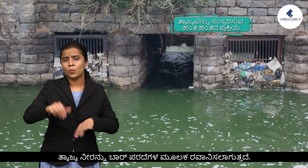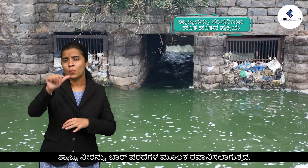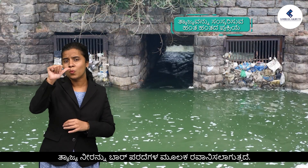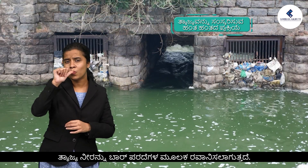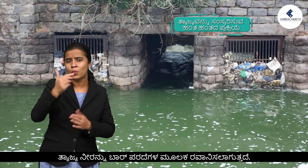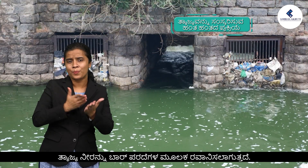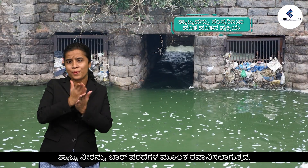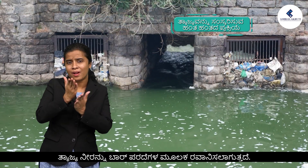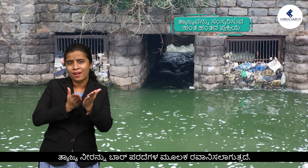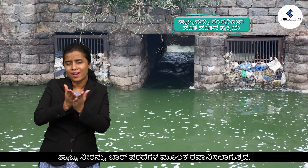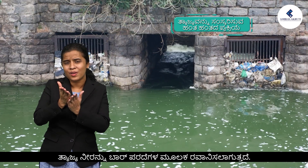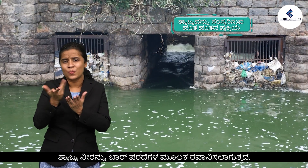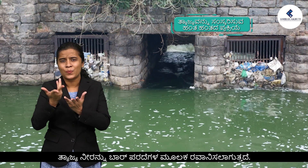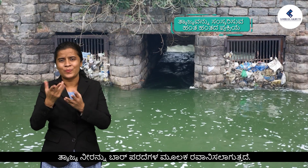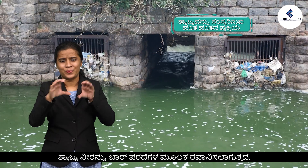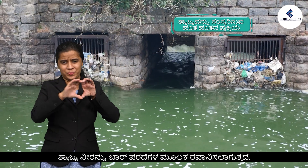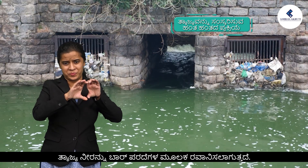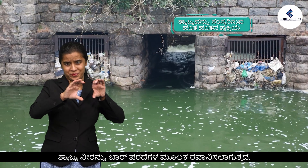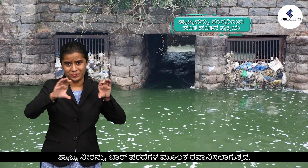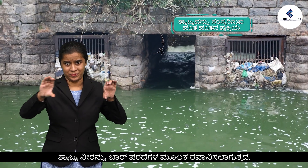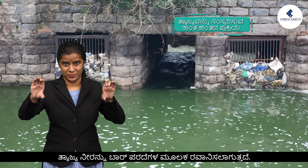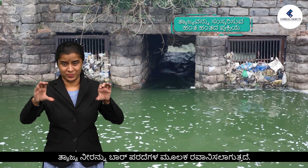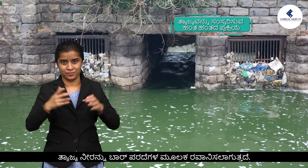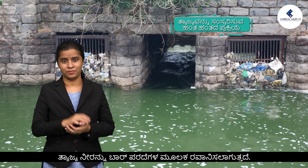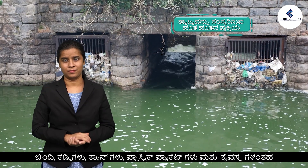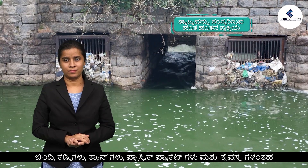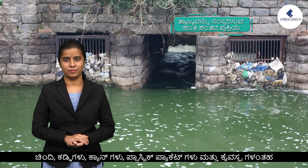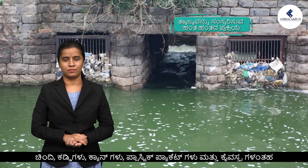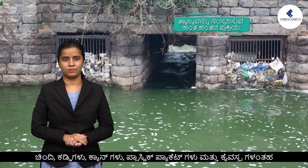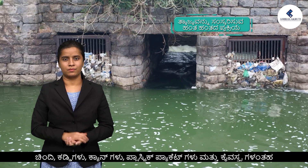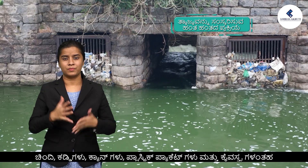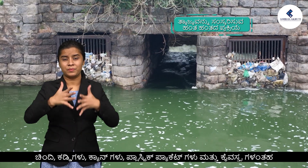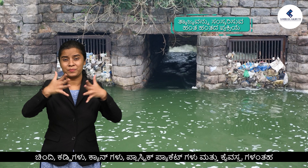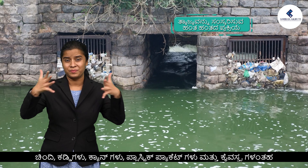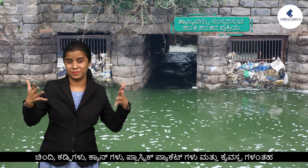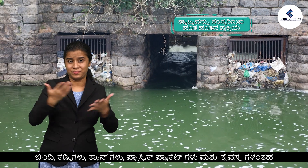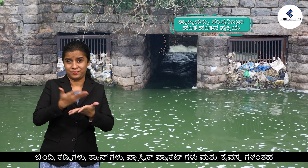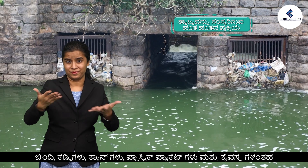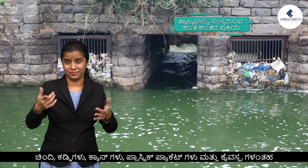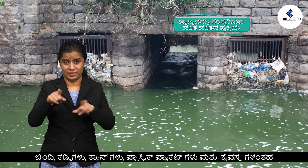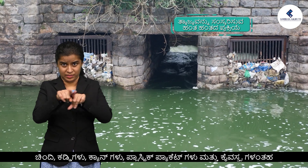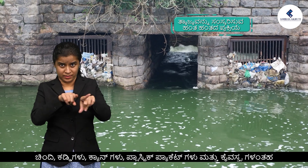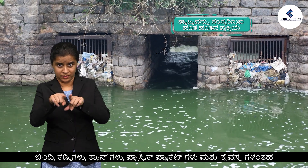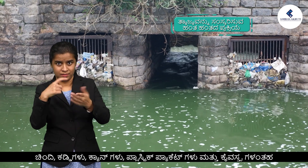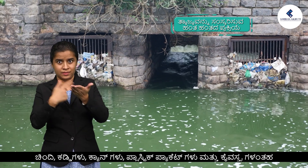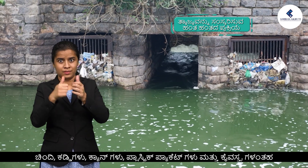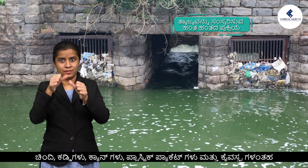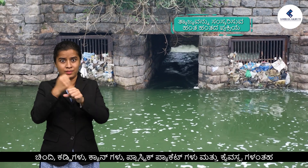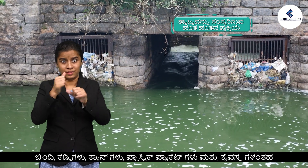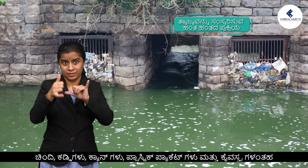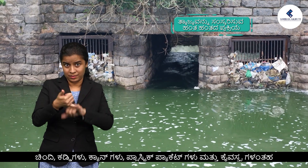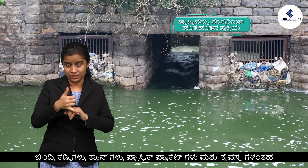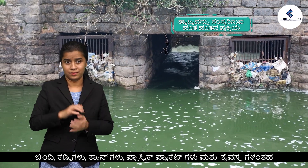ತ್ಯಾಜ್ಯ ನೀರನ್ನು ಬಾರ್ ಪರದೆಗಳ ಮೂಲಕ ರವಾನಿಸಲಾಗುತ್ತದೆ. ಚಿಂದಿ ಕಡ್ಡಿಗಳು, ಕ್ಯಾನ್ಗಳು, ಪ್ಲಾಸ್ಟಿಕ್